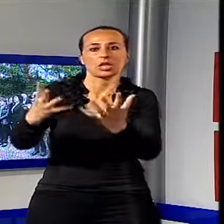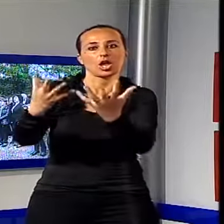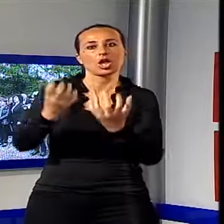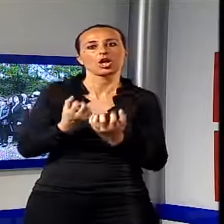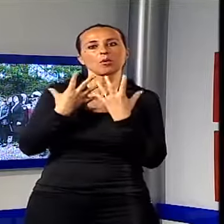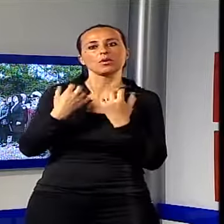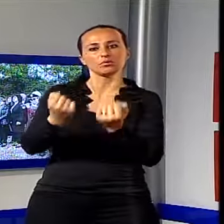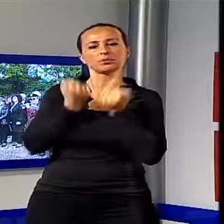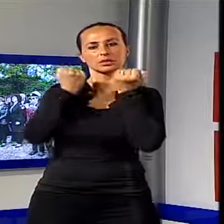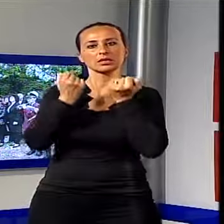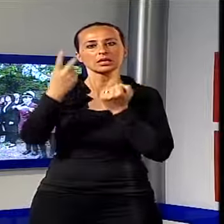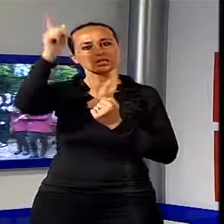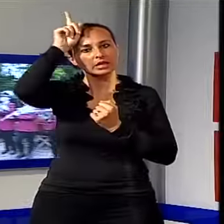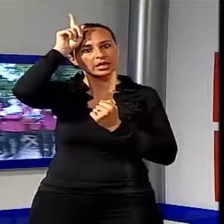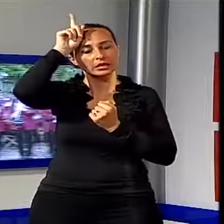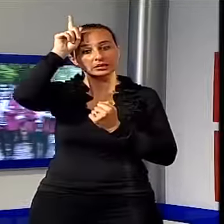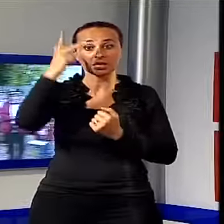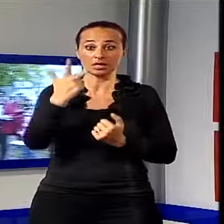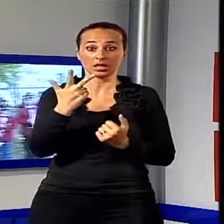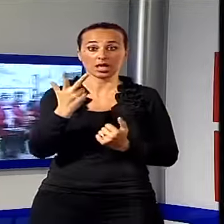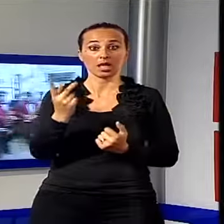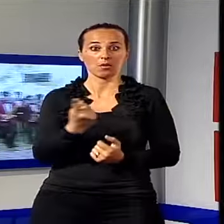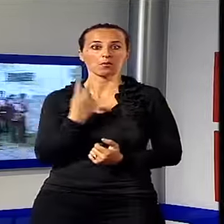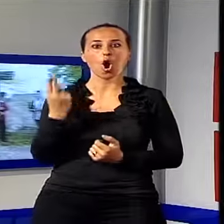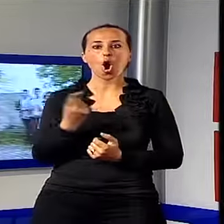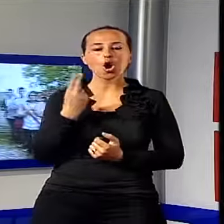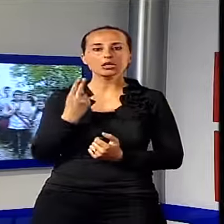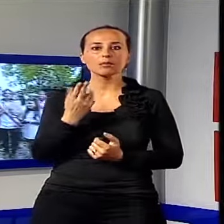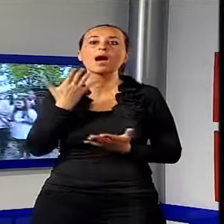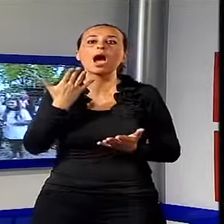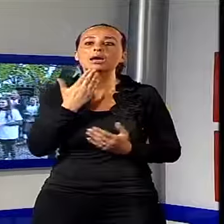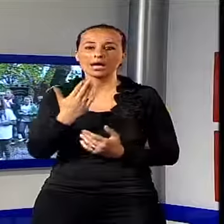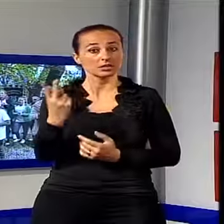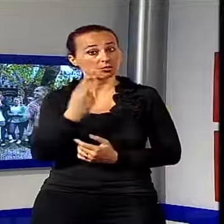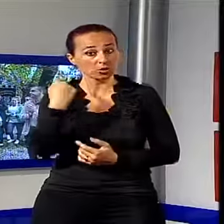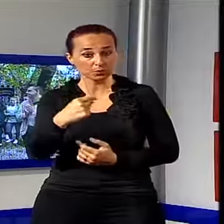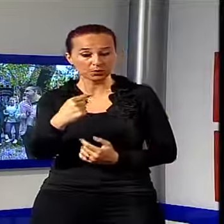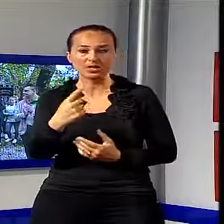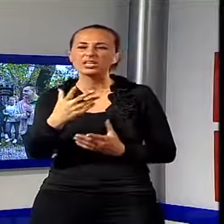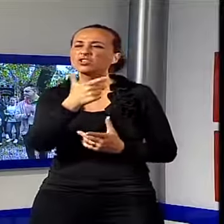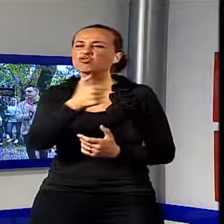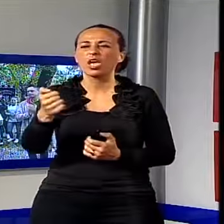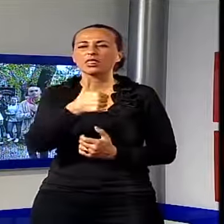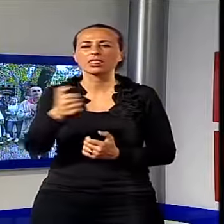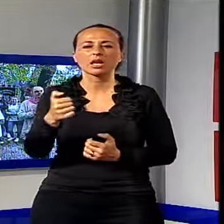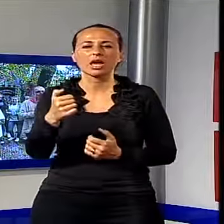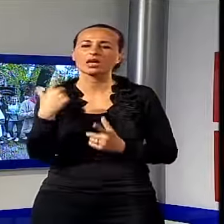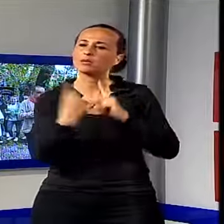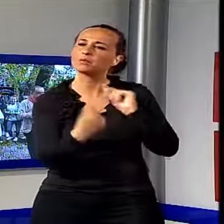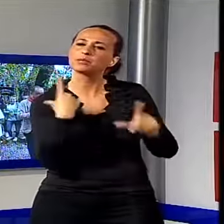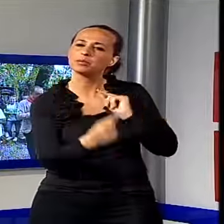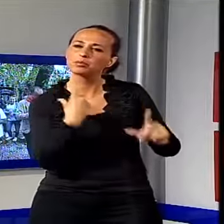uccisi. Grazie al loro gesto centinaia di prigionieri riuscirono a fuggire trovando aiuto e riparo dalla